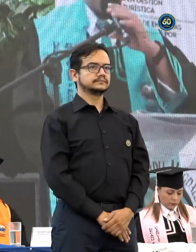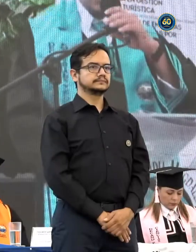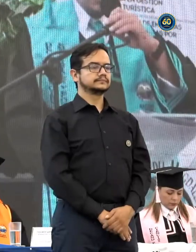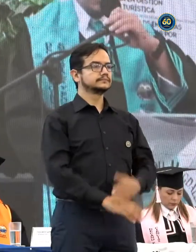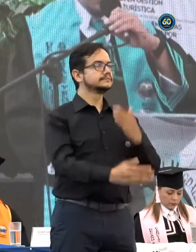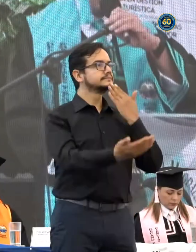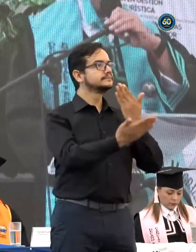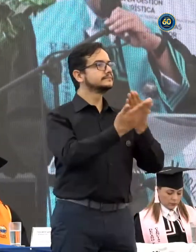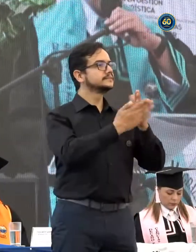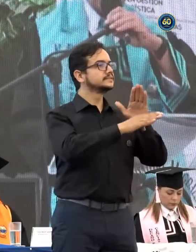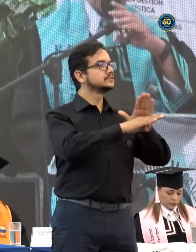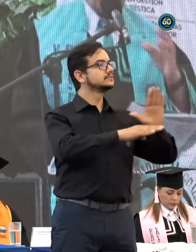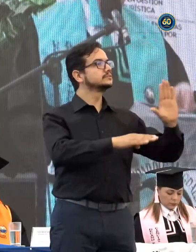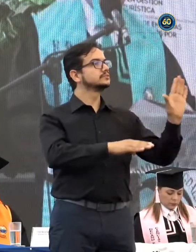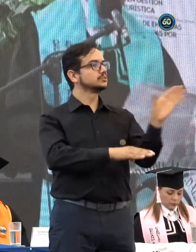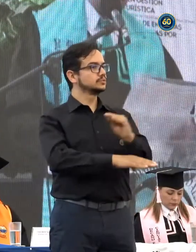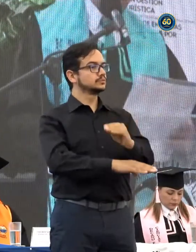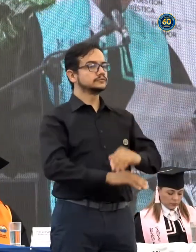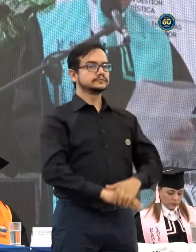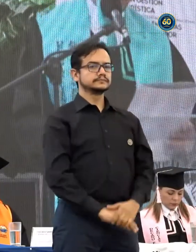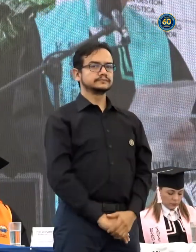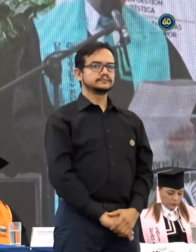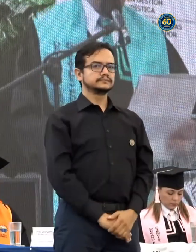Muy buenas tardes a todos